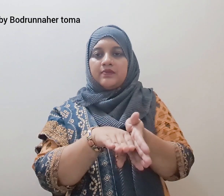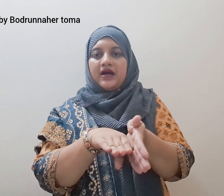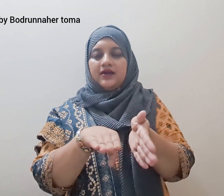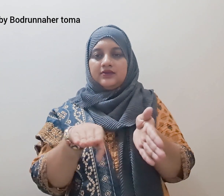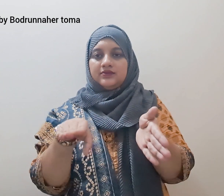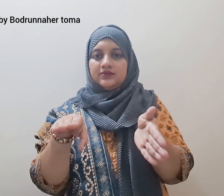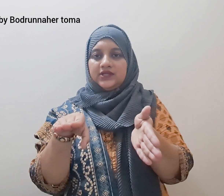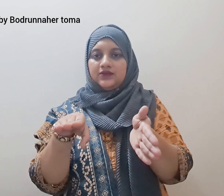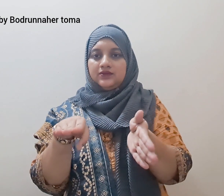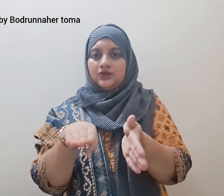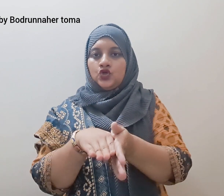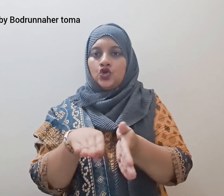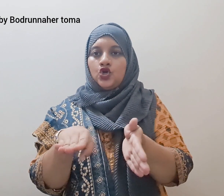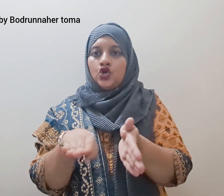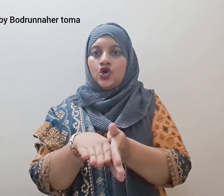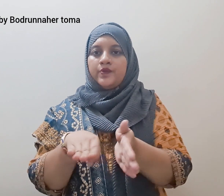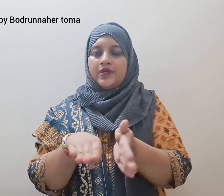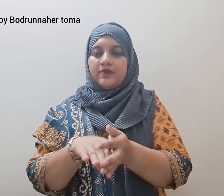রবিবার, দেখুন রবিবার,